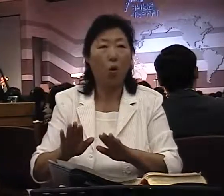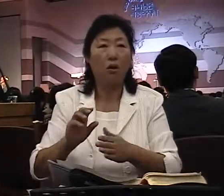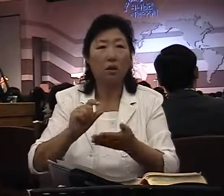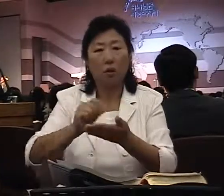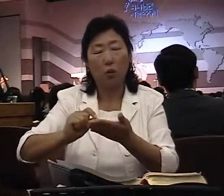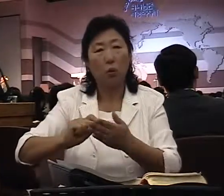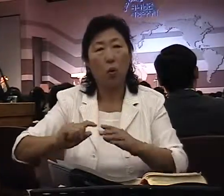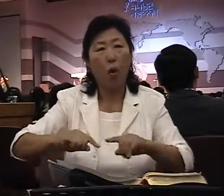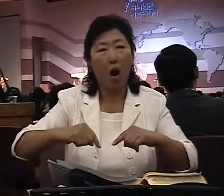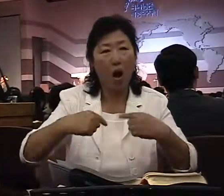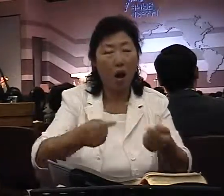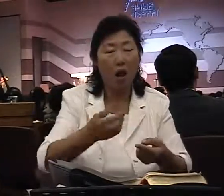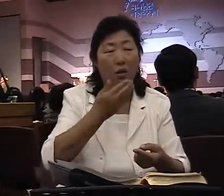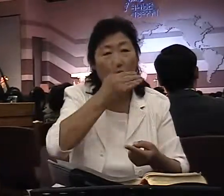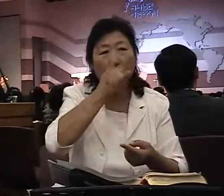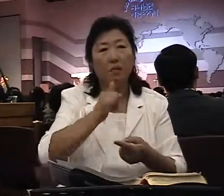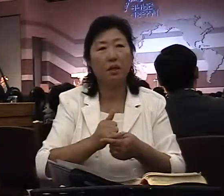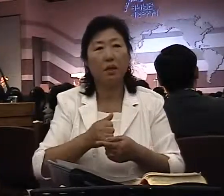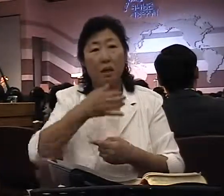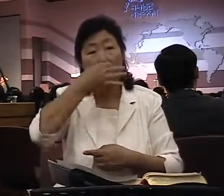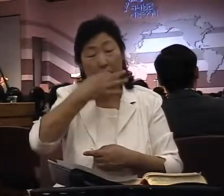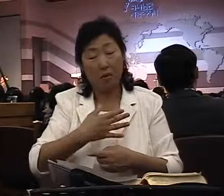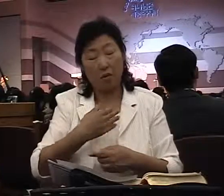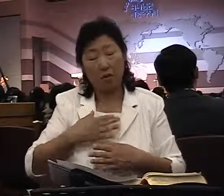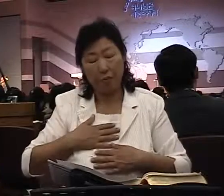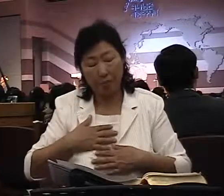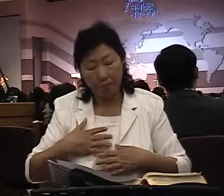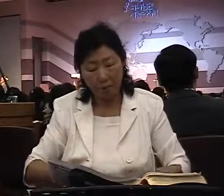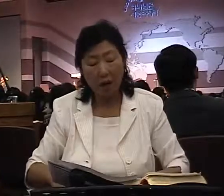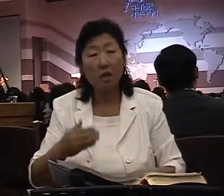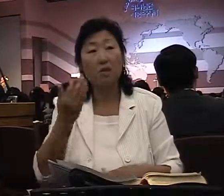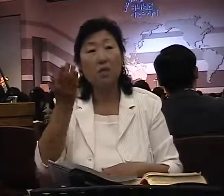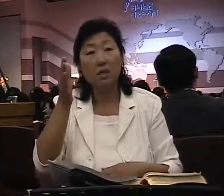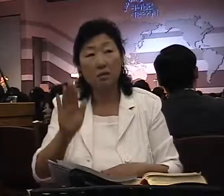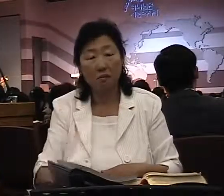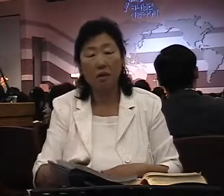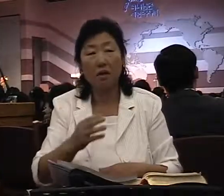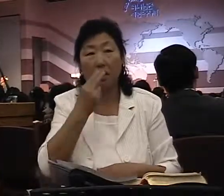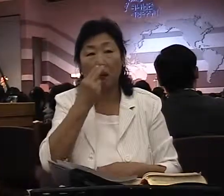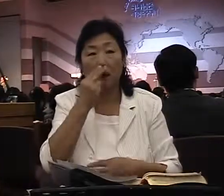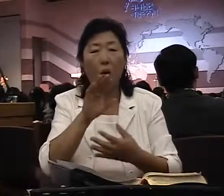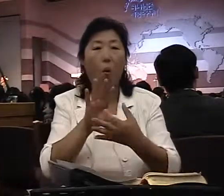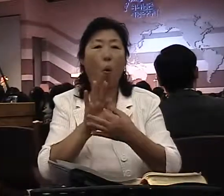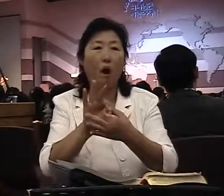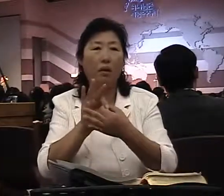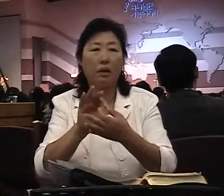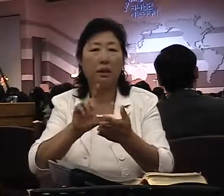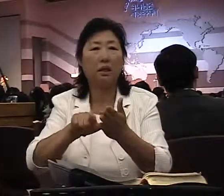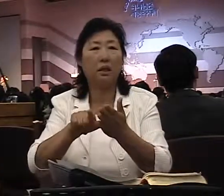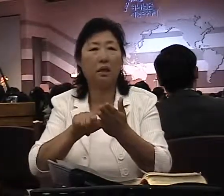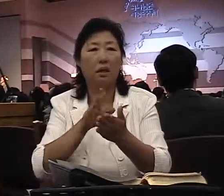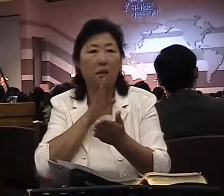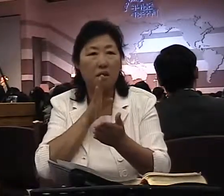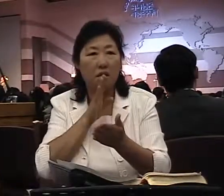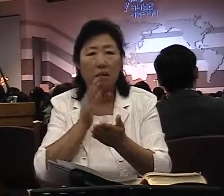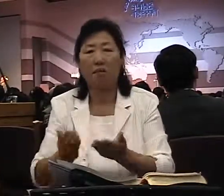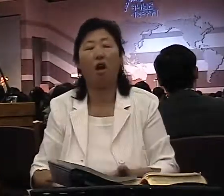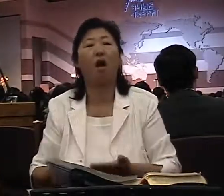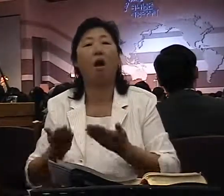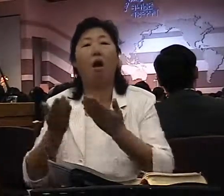있습니다. 힘들고 피곤하시지만 생명에 관한 것이라면 시간을 내야죠. 당연히 내야죠. 힘들고